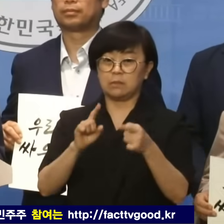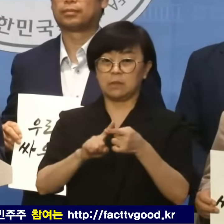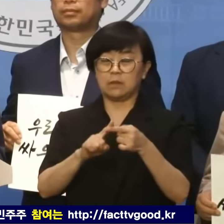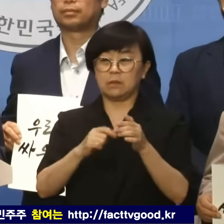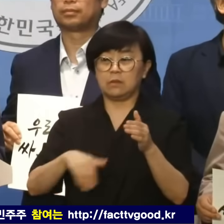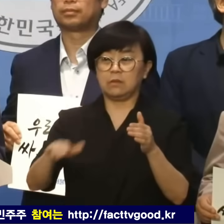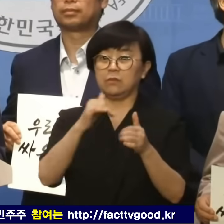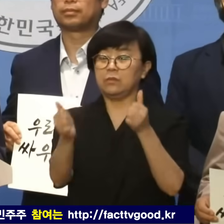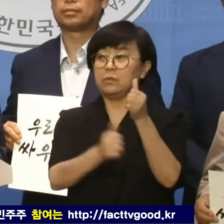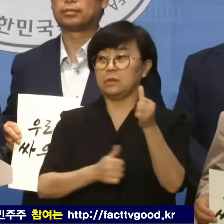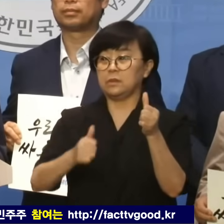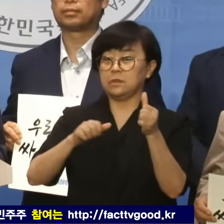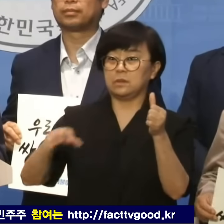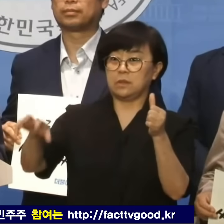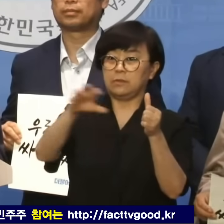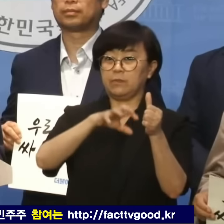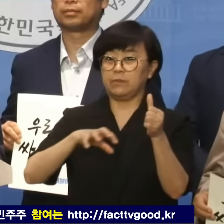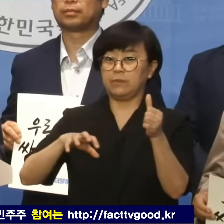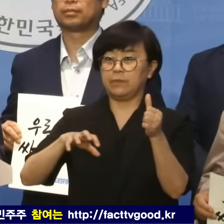원외위원장님들의